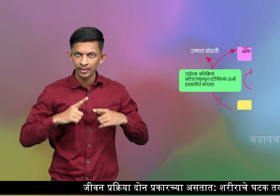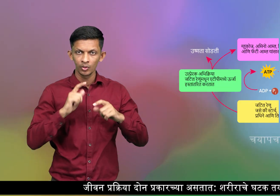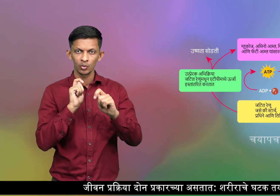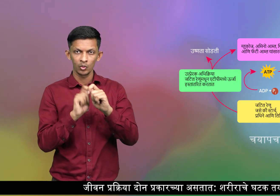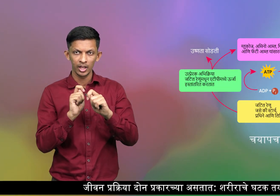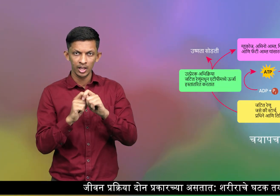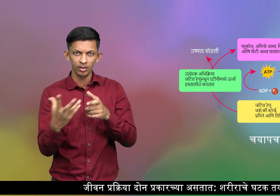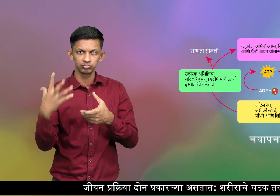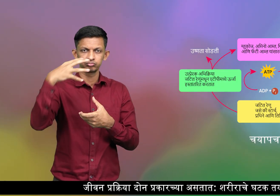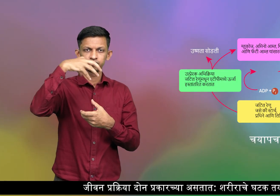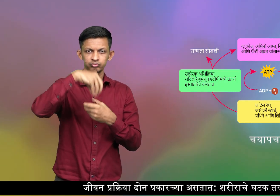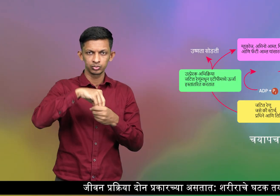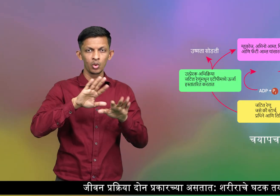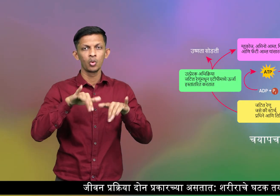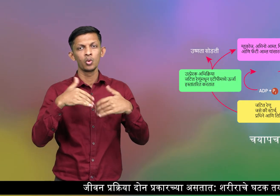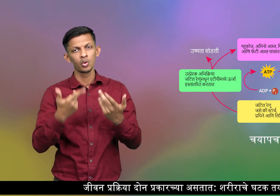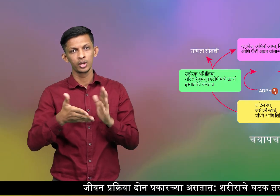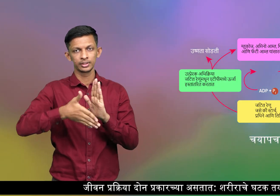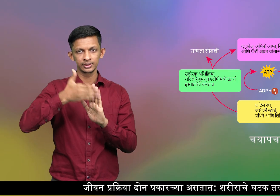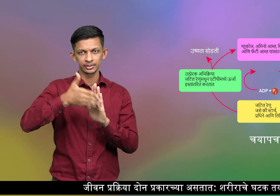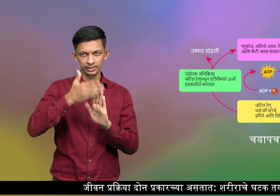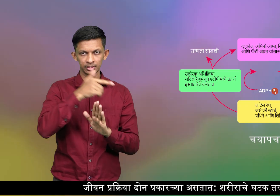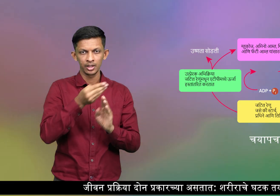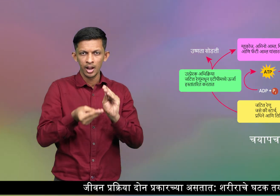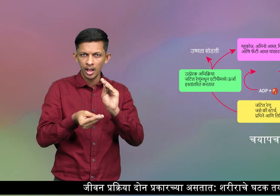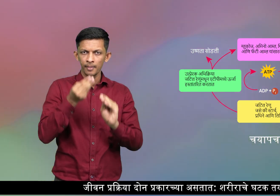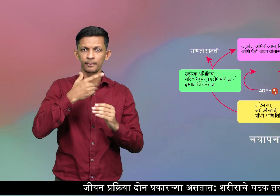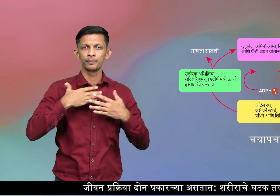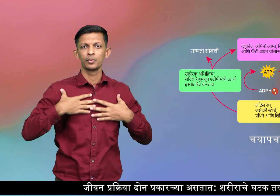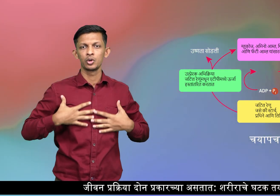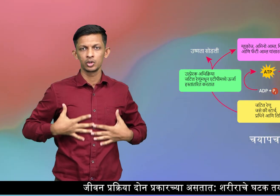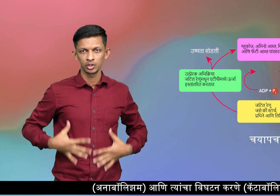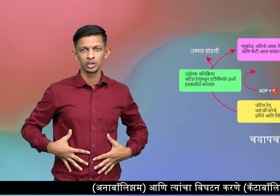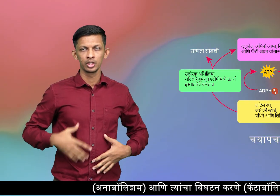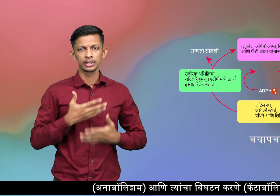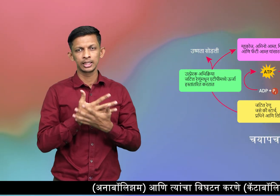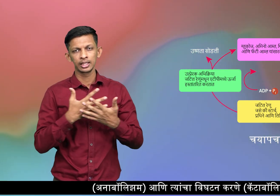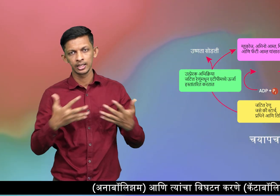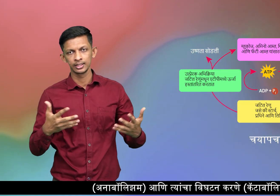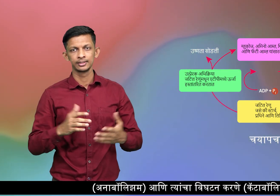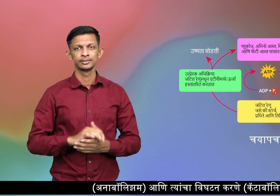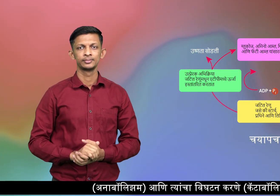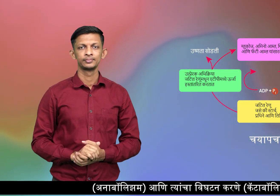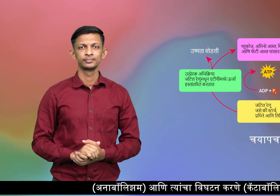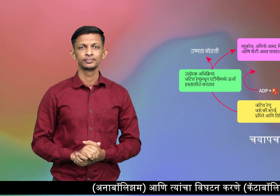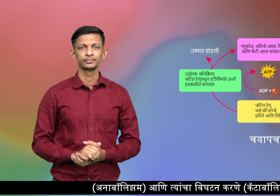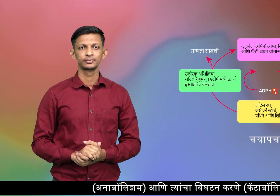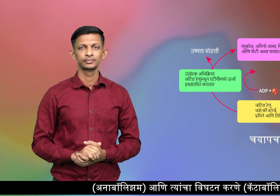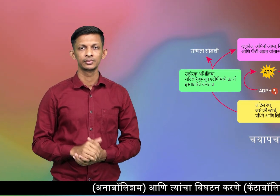जीवन प्रक्रिया दोन प्रकारच्या असतात. शरीराचे घटक तयार करणे, ॲनाबॉलिझम, आणि त्यांचा विघटन